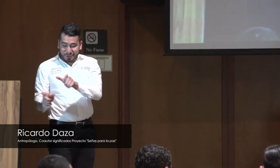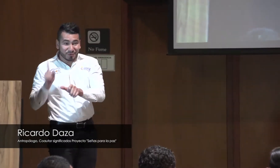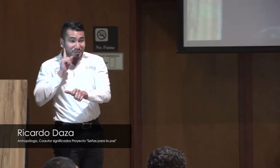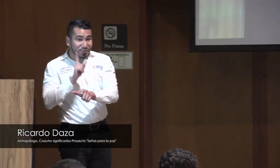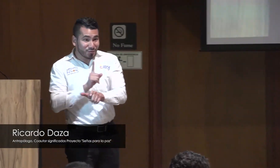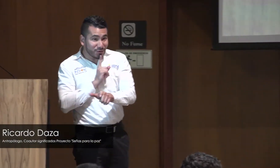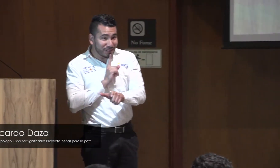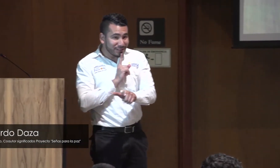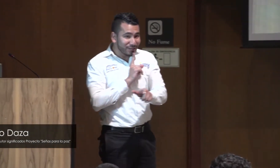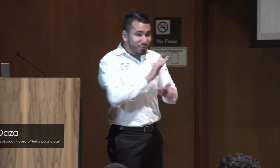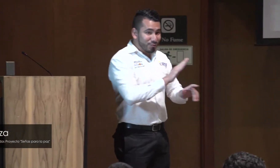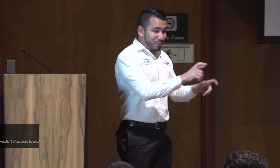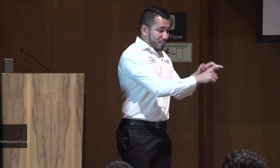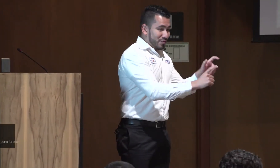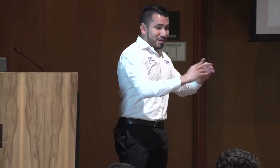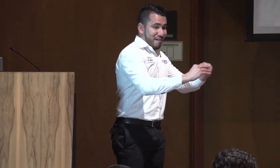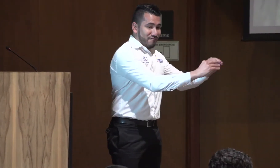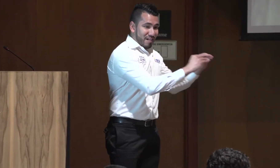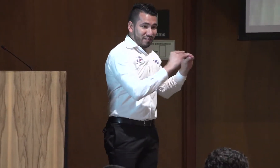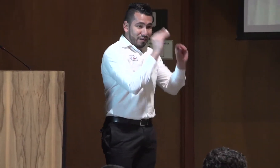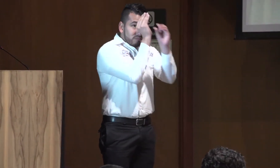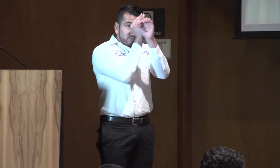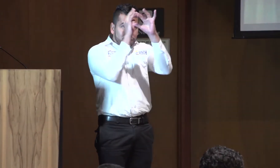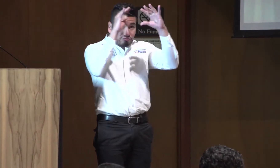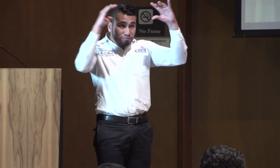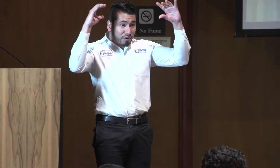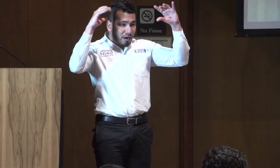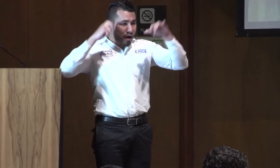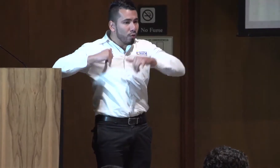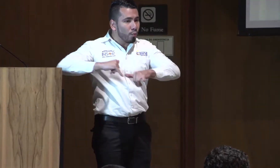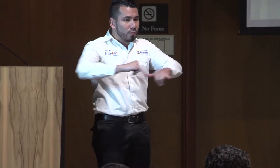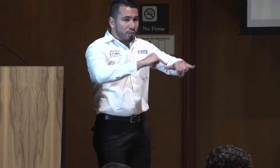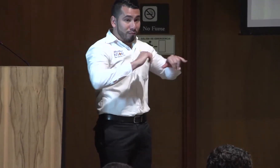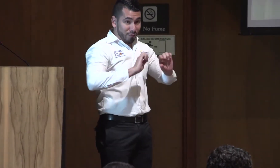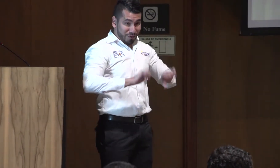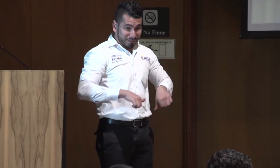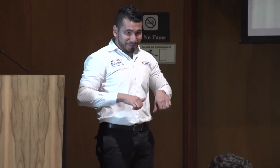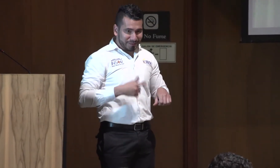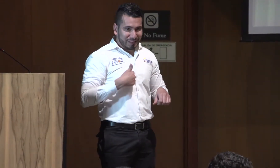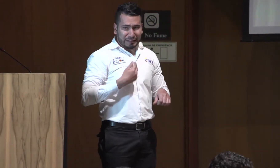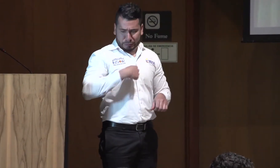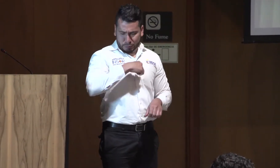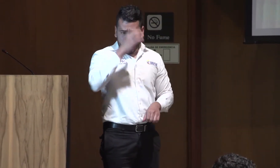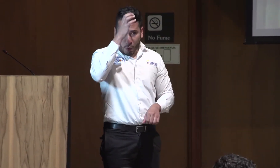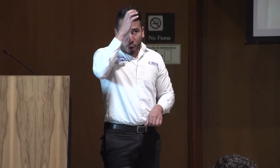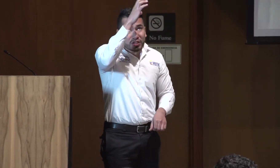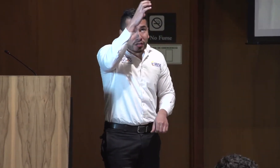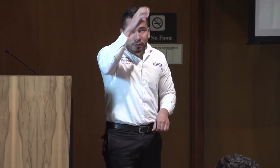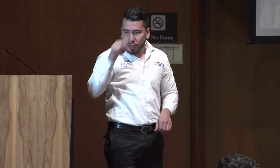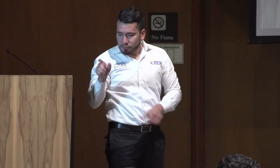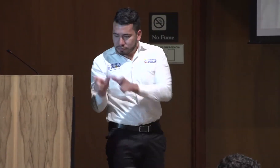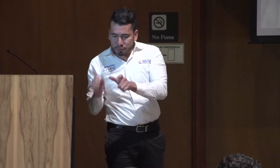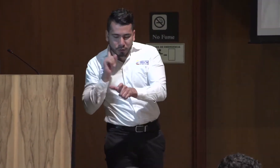si no tenemos unos conceptos comunes, si nuestros mensajes están